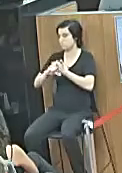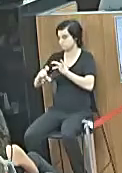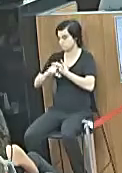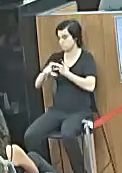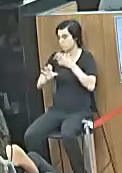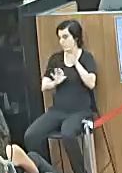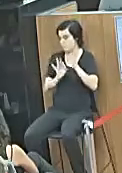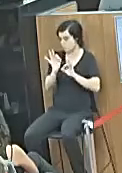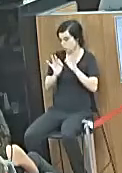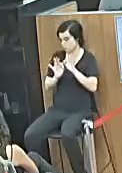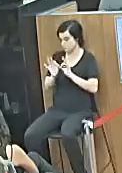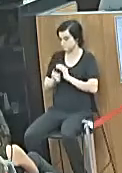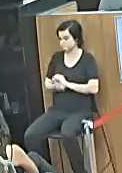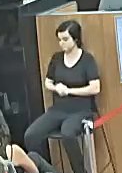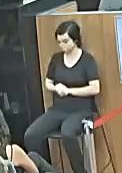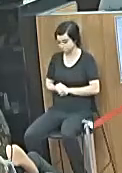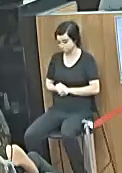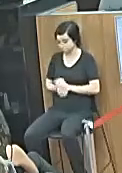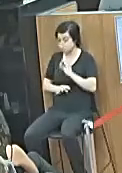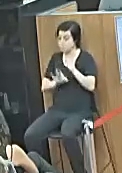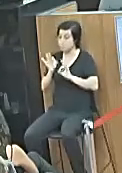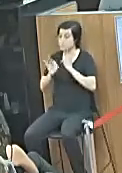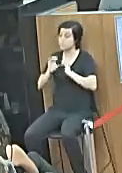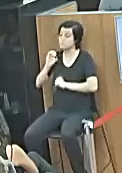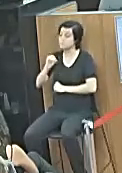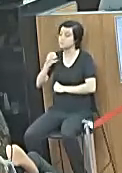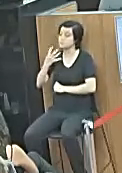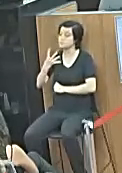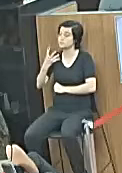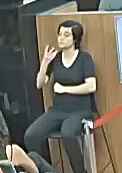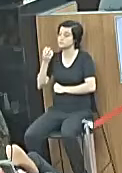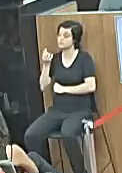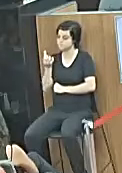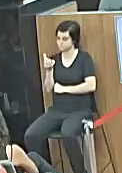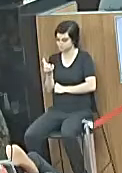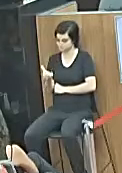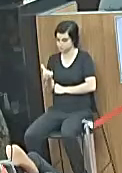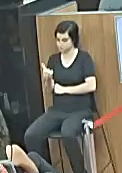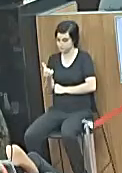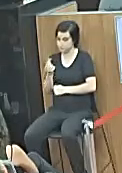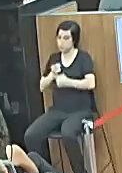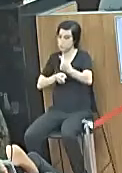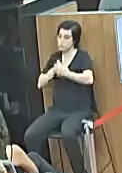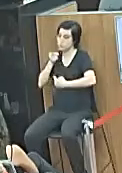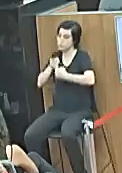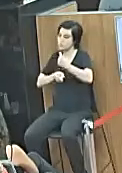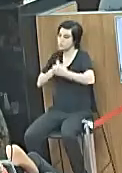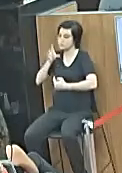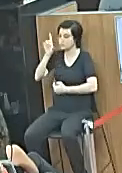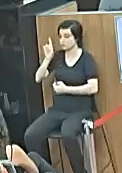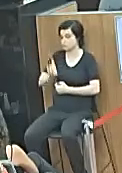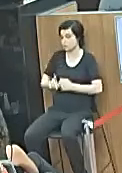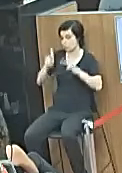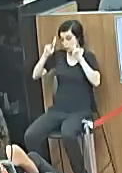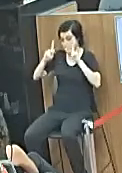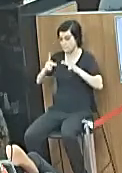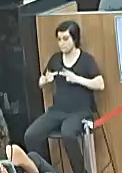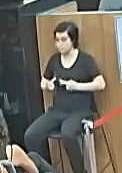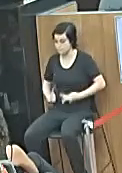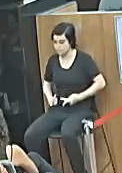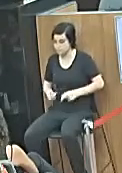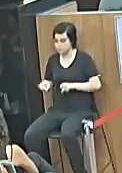programas programa 0 46 políticas de direitos humanos programas 150